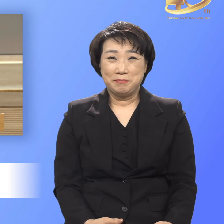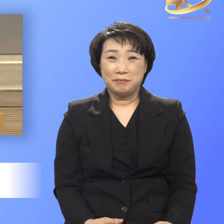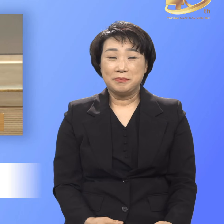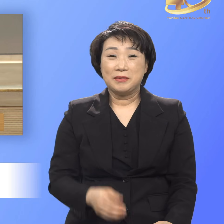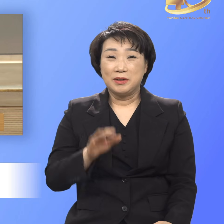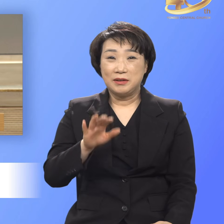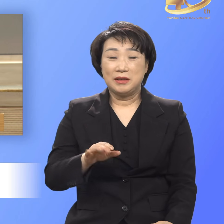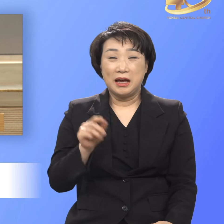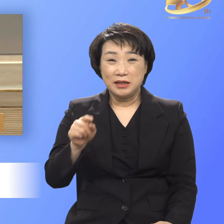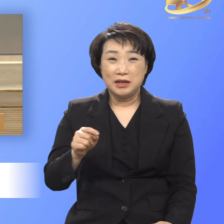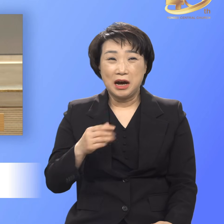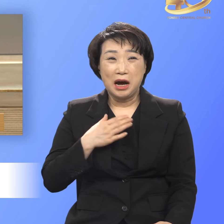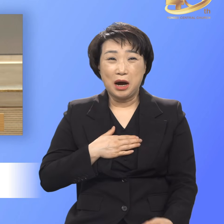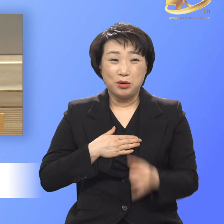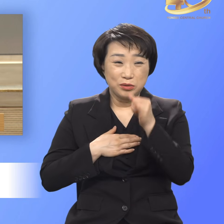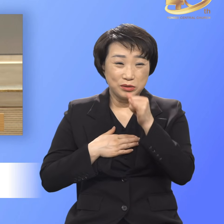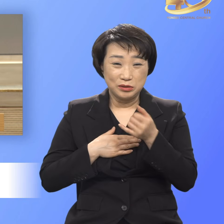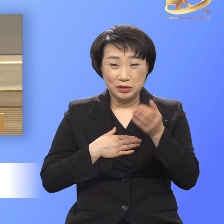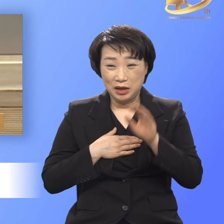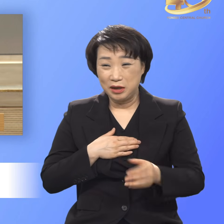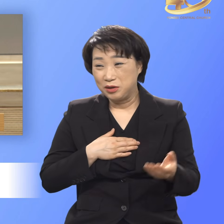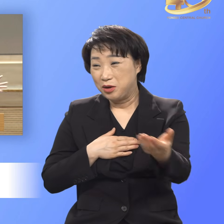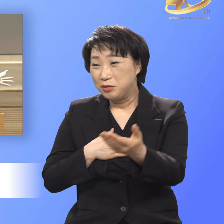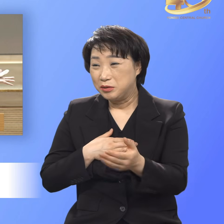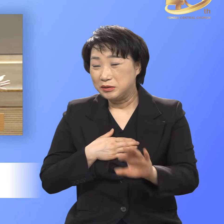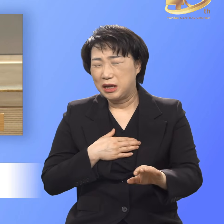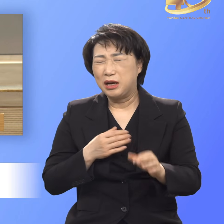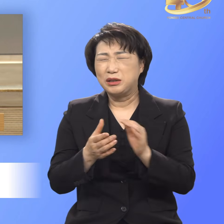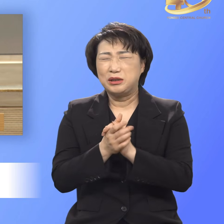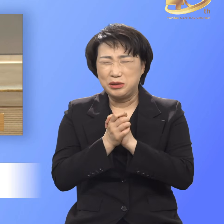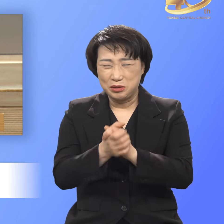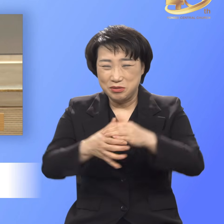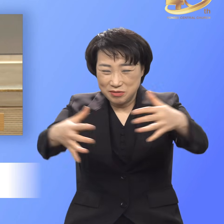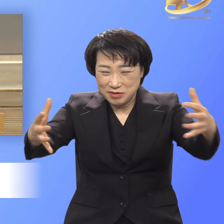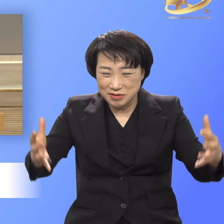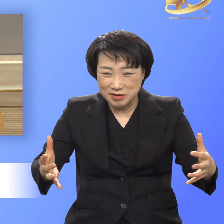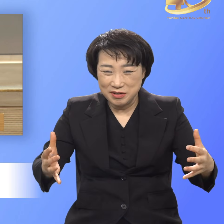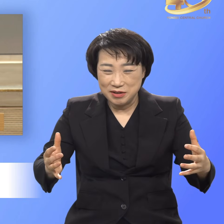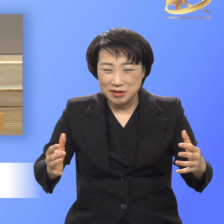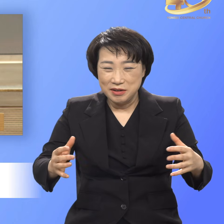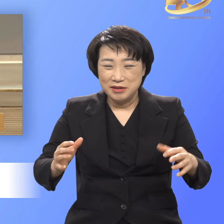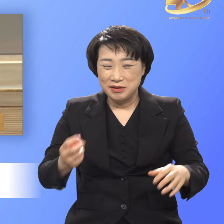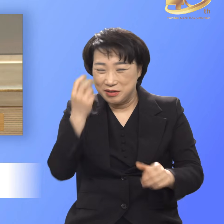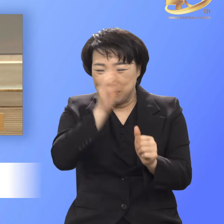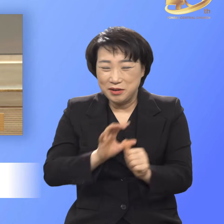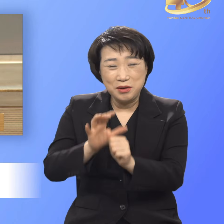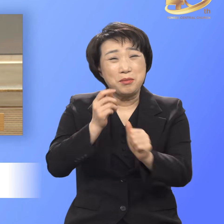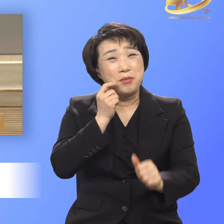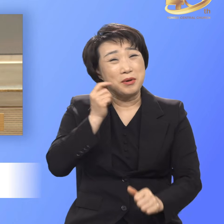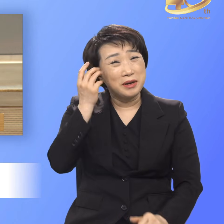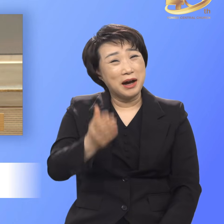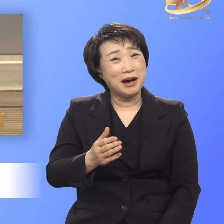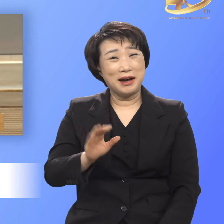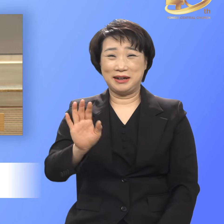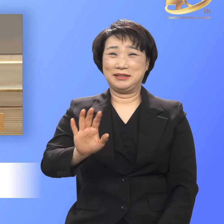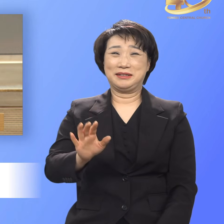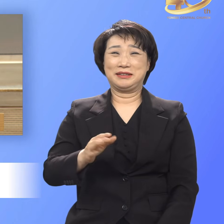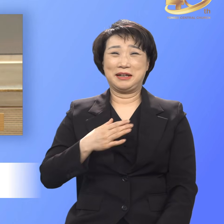근데 그걸 빤히 알면서 어떻게 기도로 울타리를 치지 않을까?